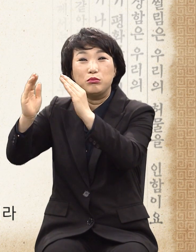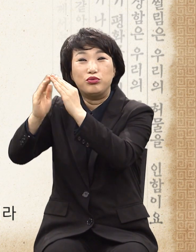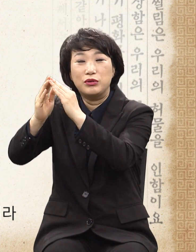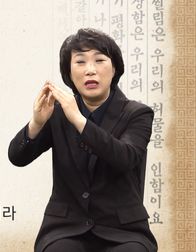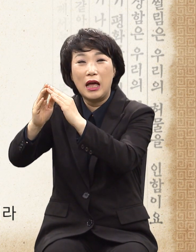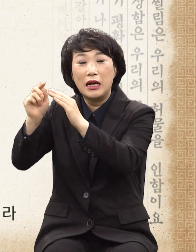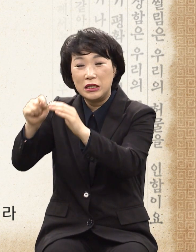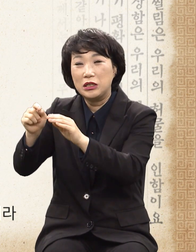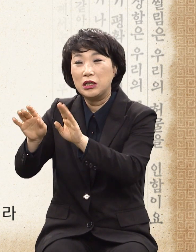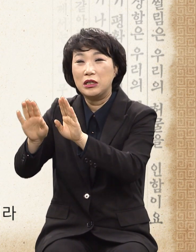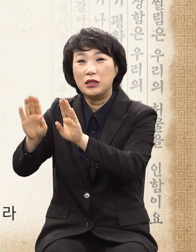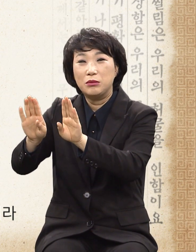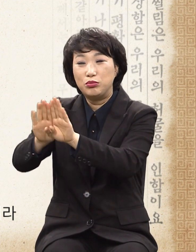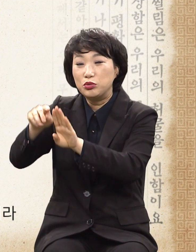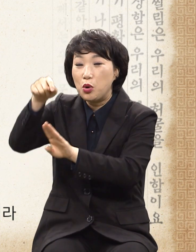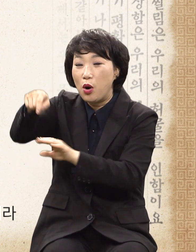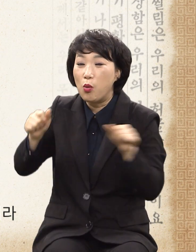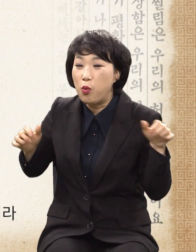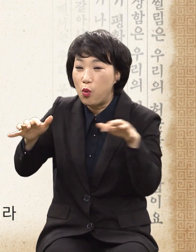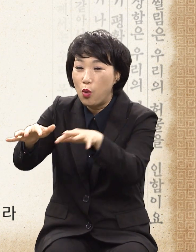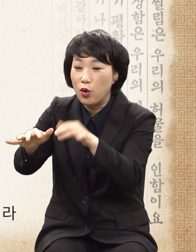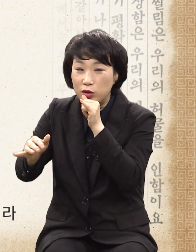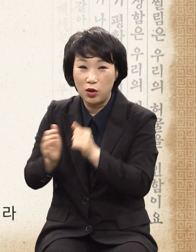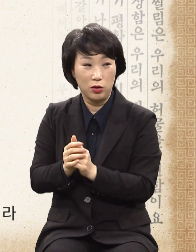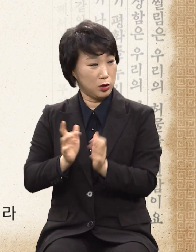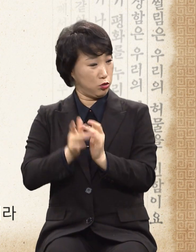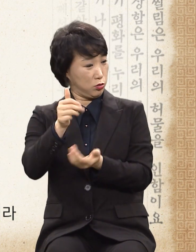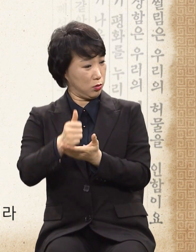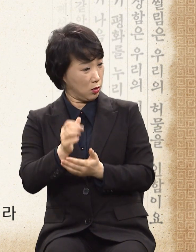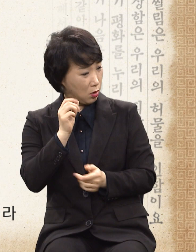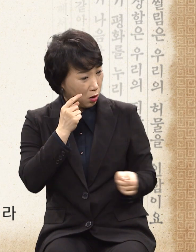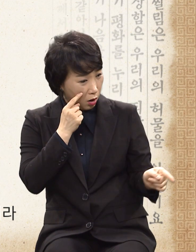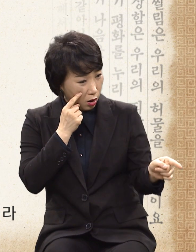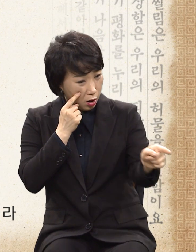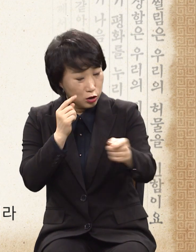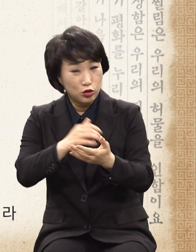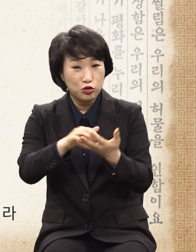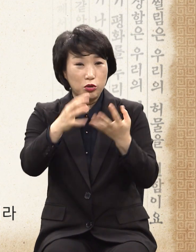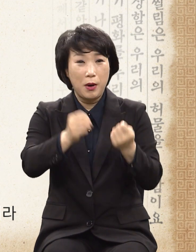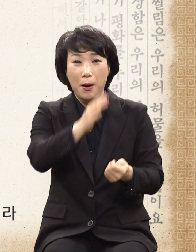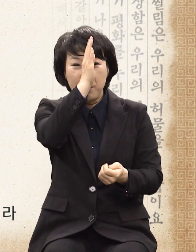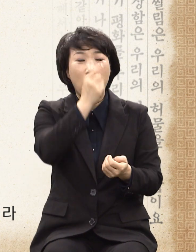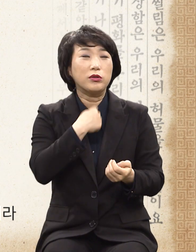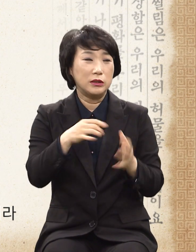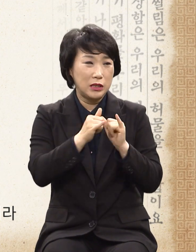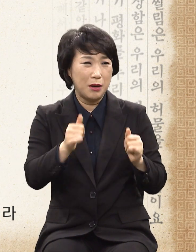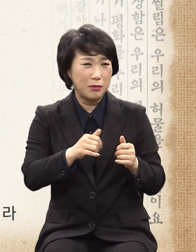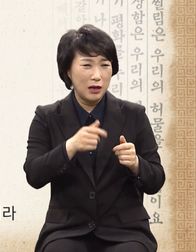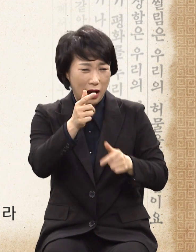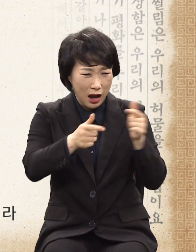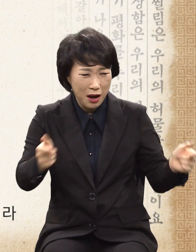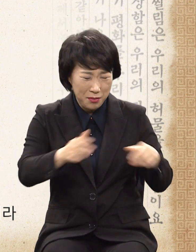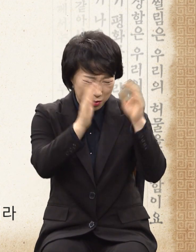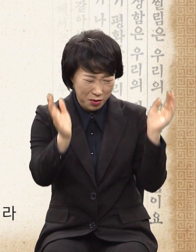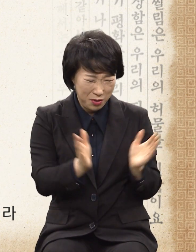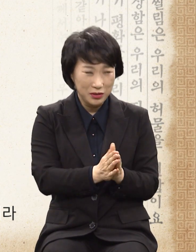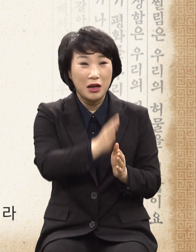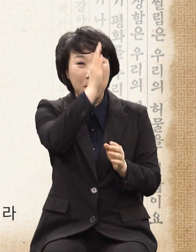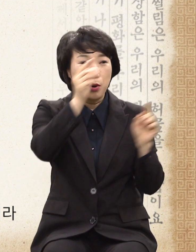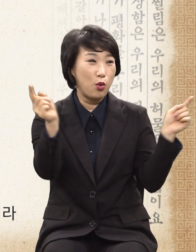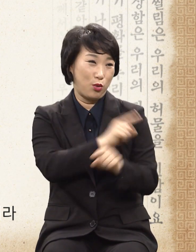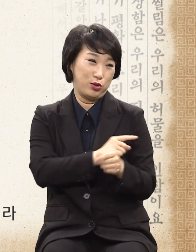모였더라. 예수께서 각색 병들 많은 사람을 고치며 각